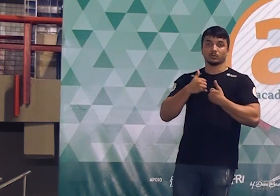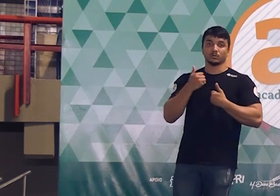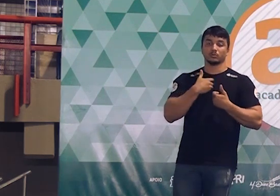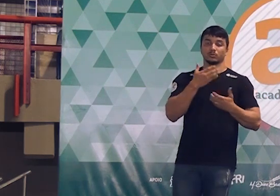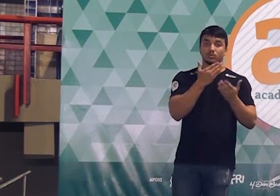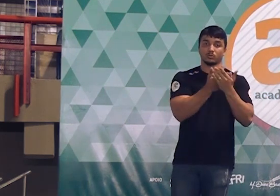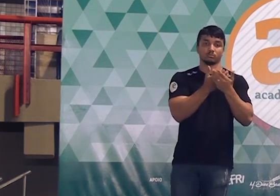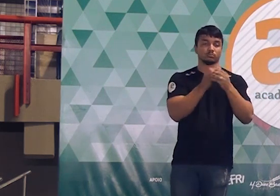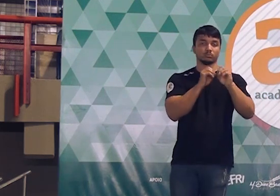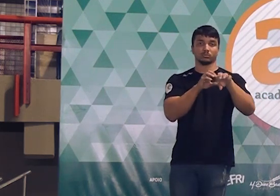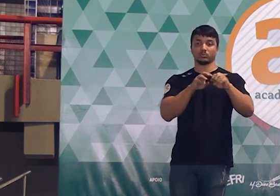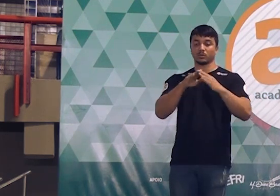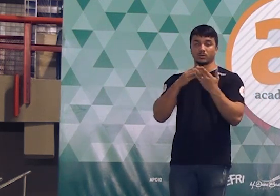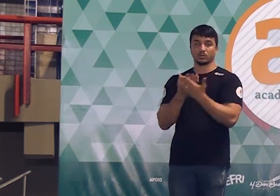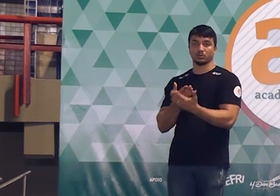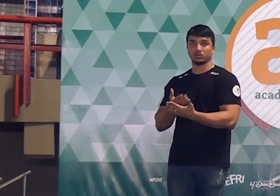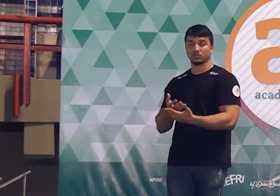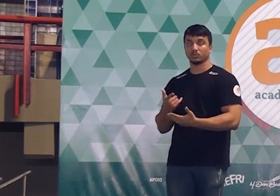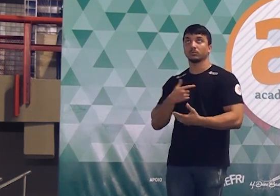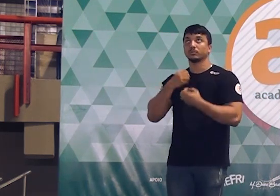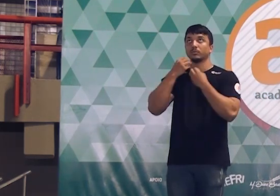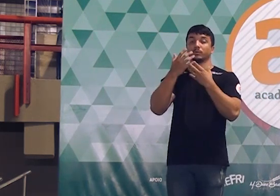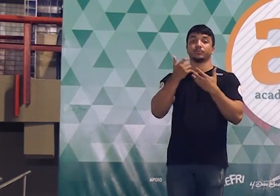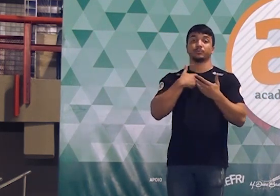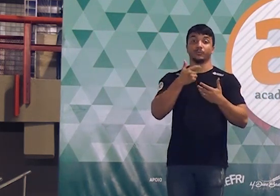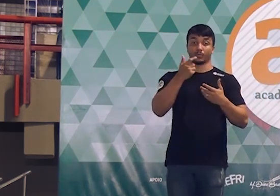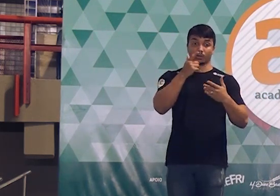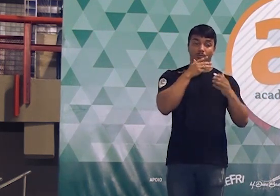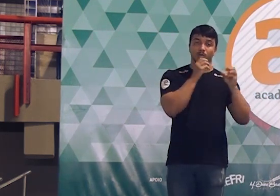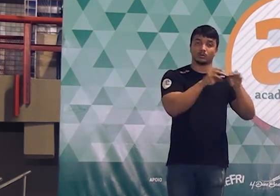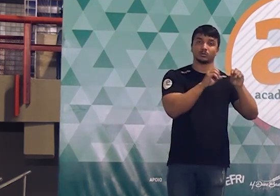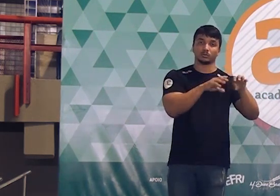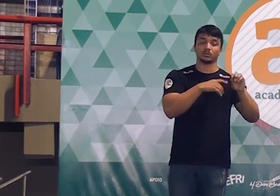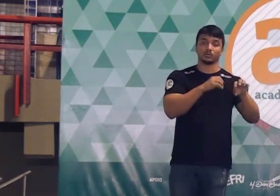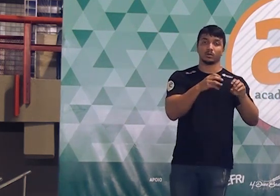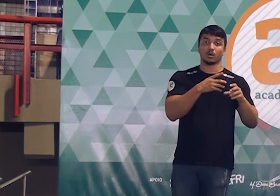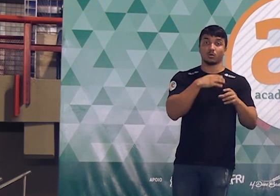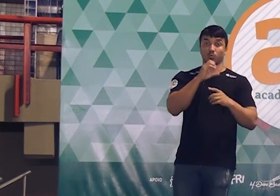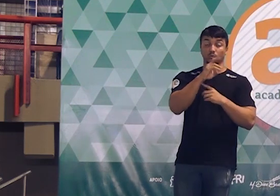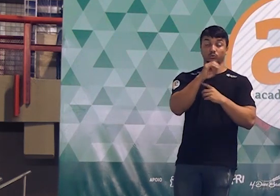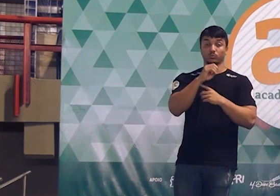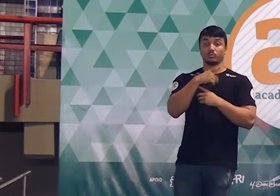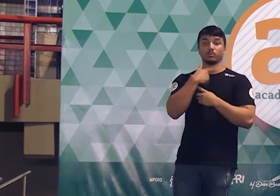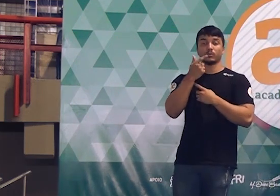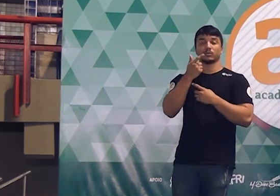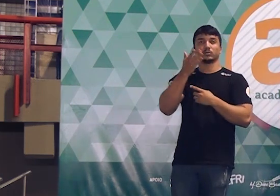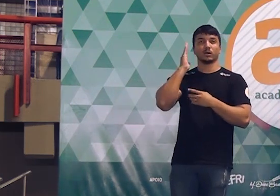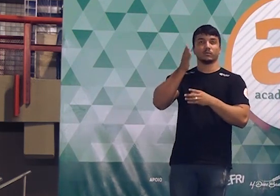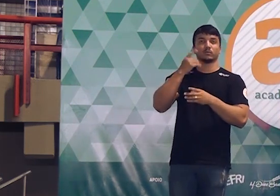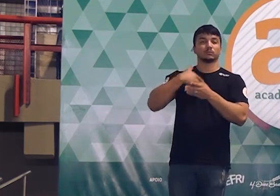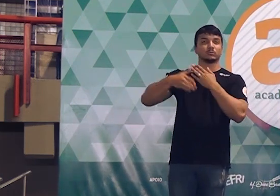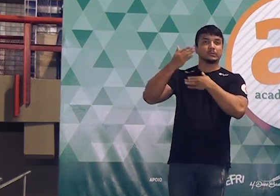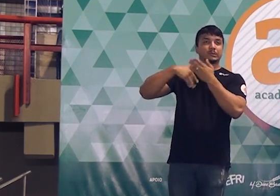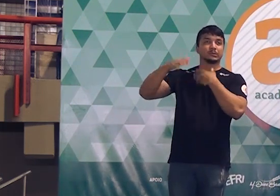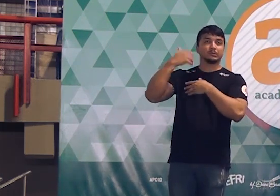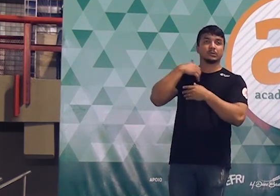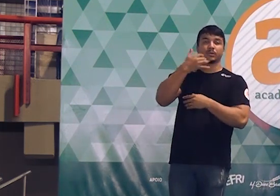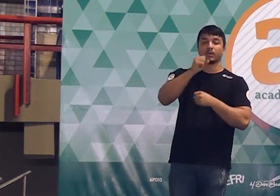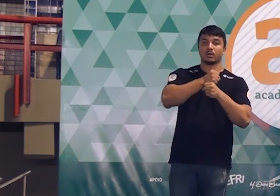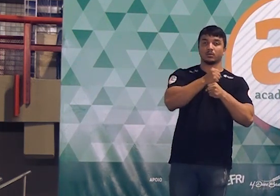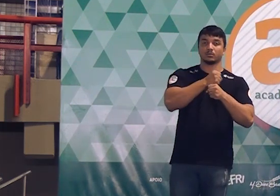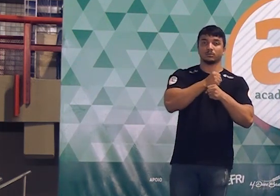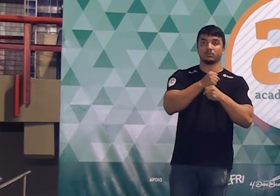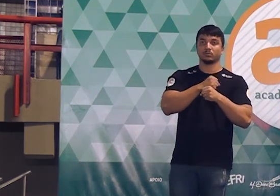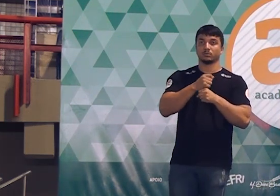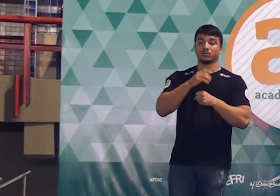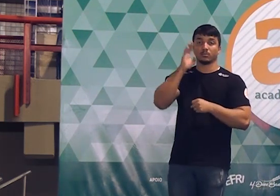aula em grandes escolas de Fortaleza, ainda bem. Hoje eu dou aula para concurso público, aliás, eu dou aula para concurso público há 10 anos, trabalho na maior